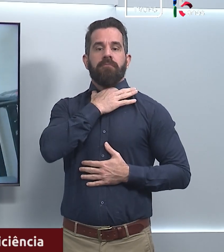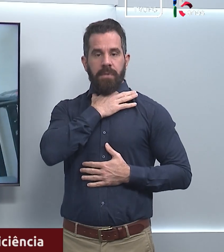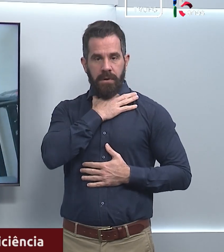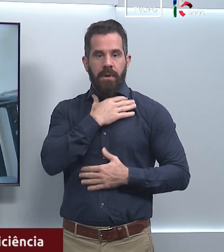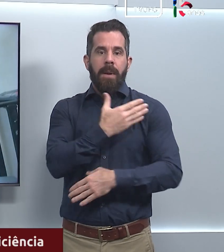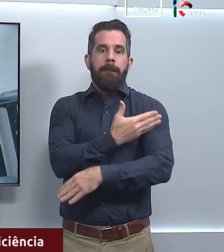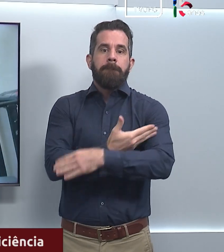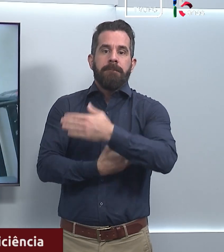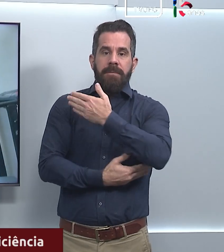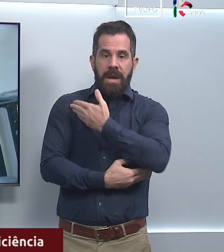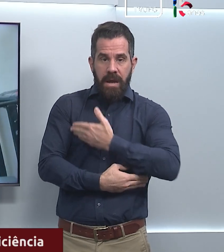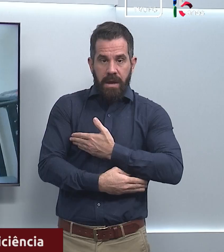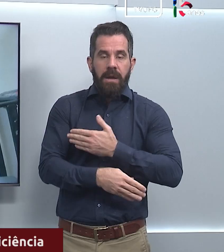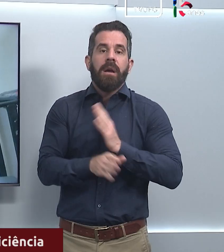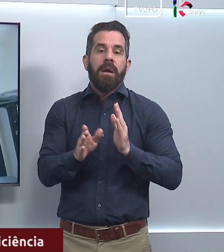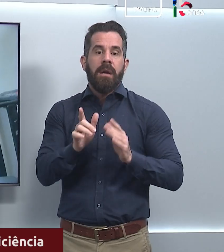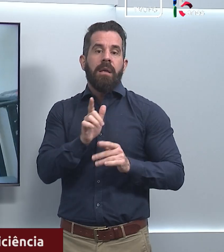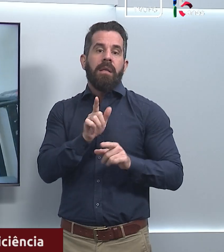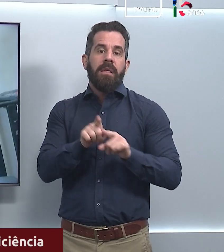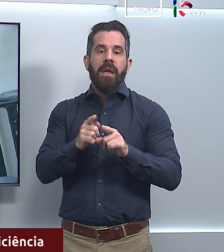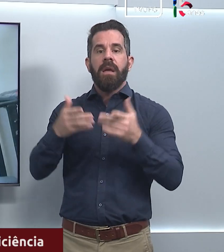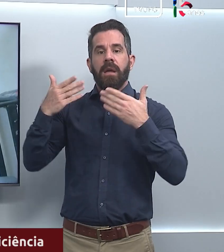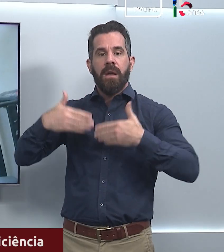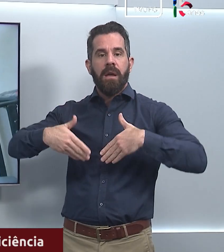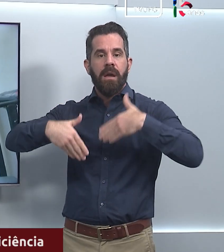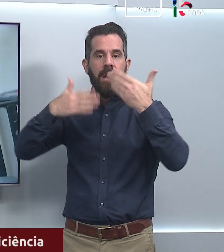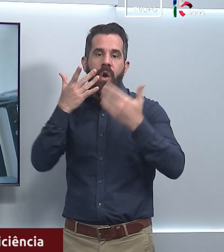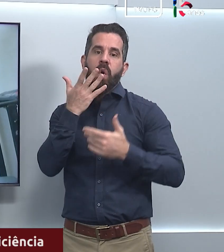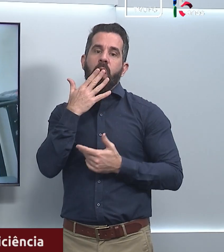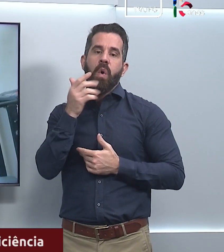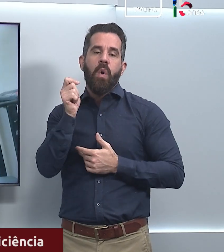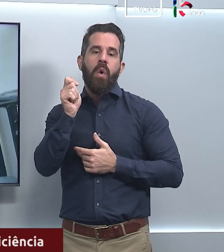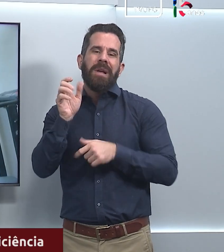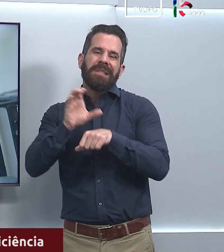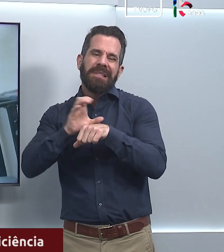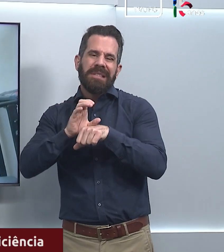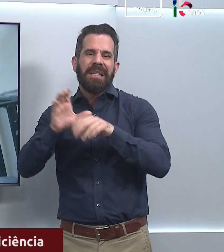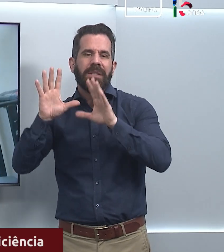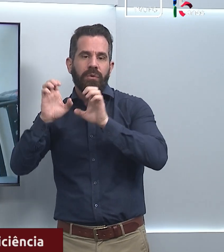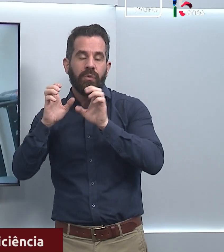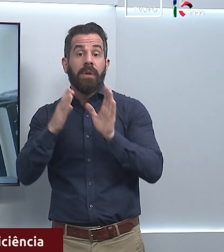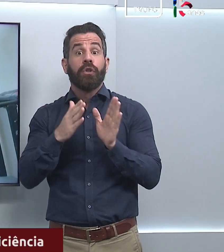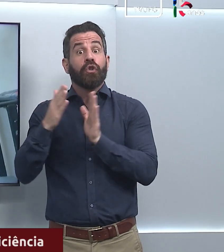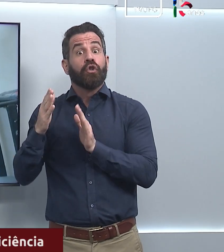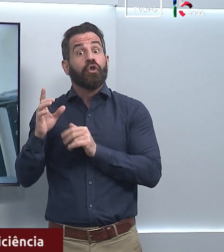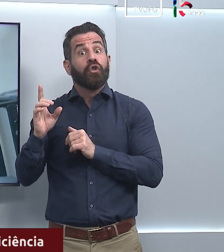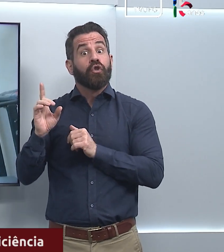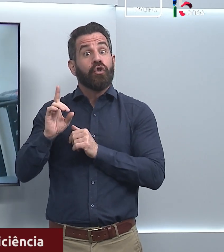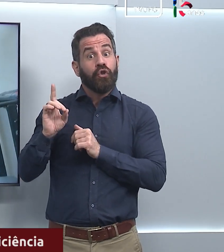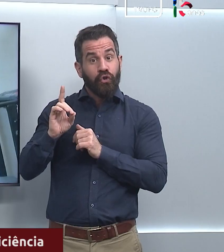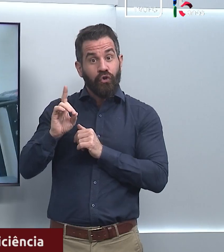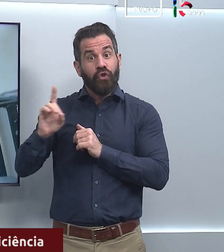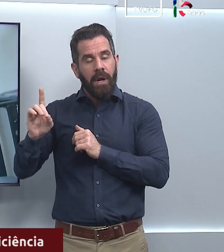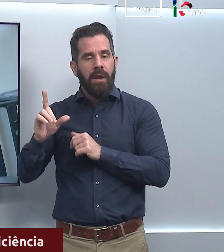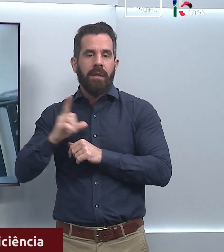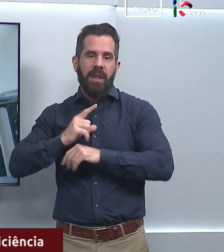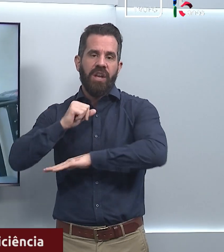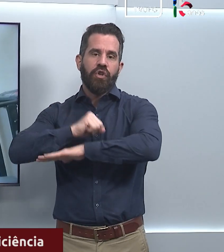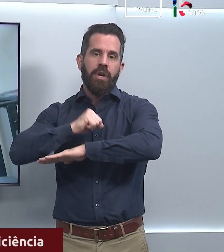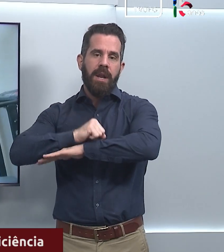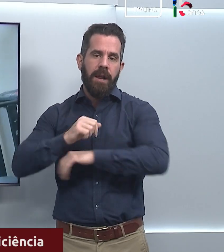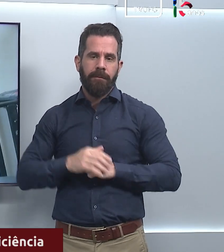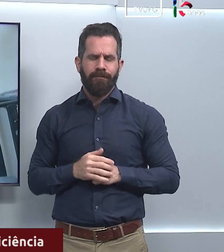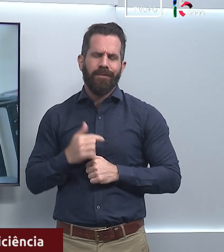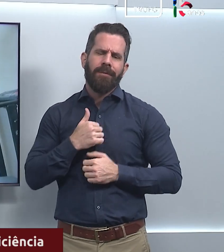uma parede em tom cinza meio azulado e do meu lado direito uma janela. É uma alegria estar aqui